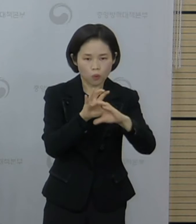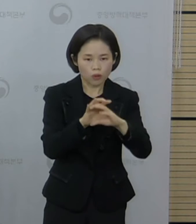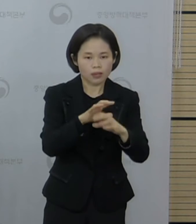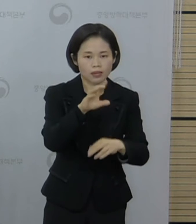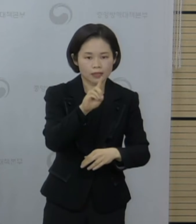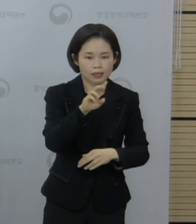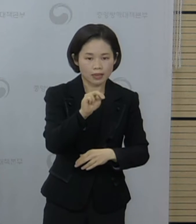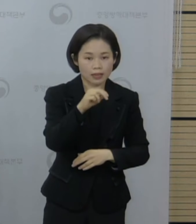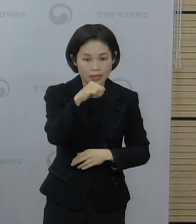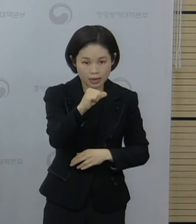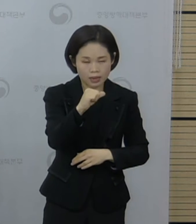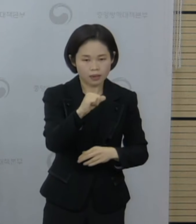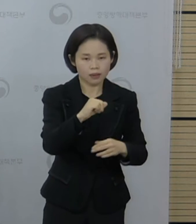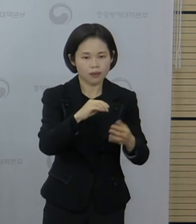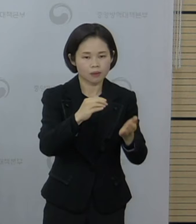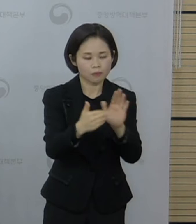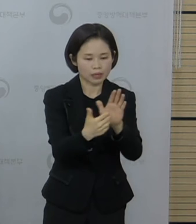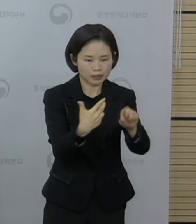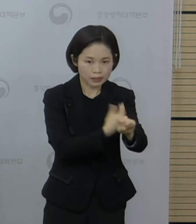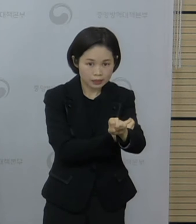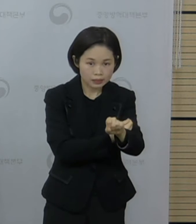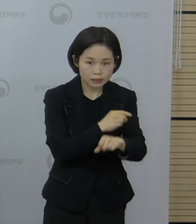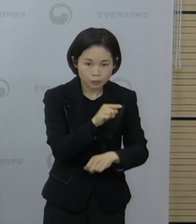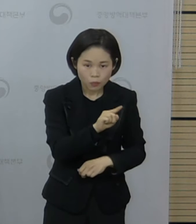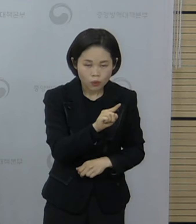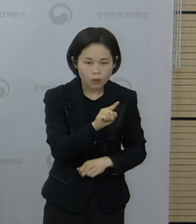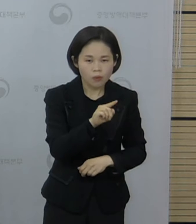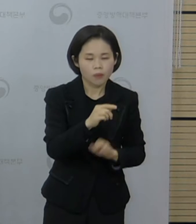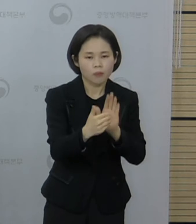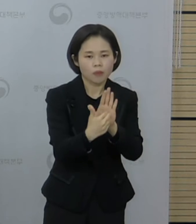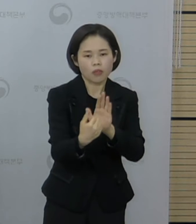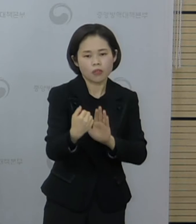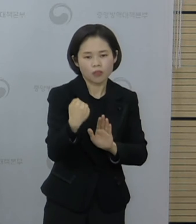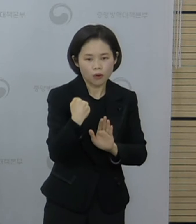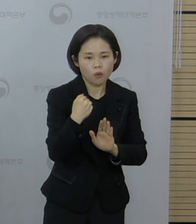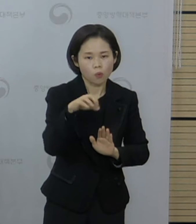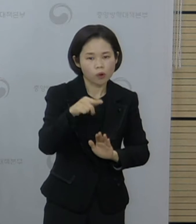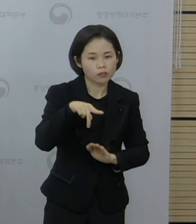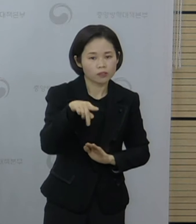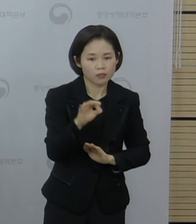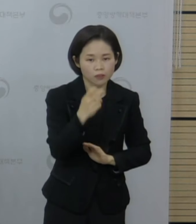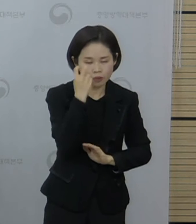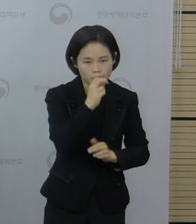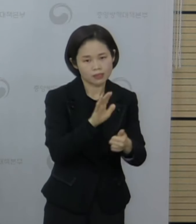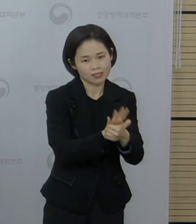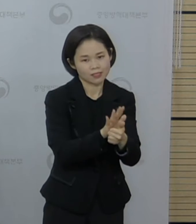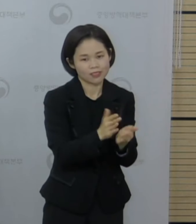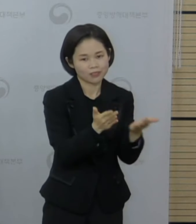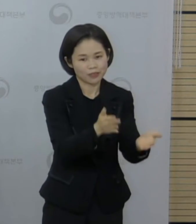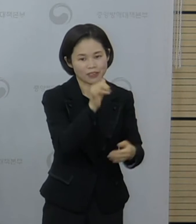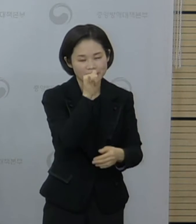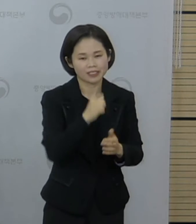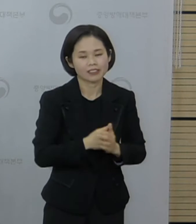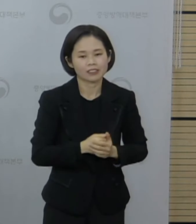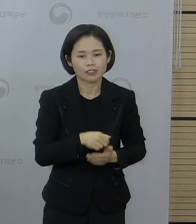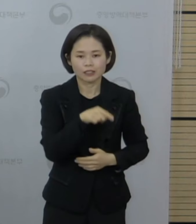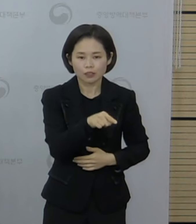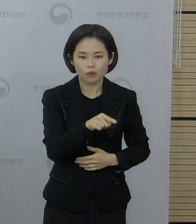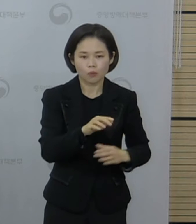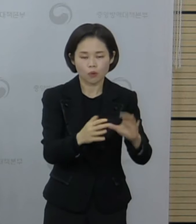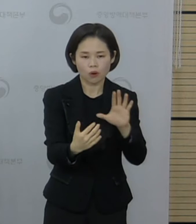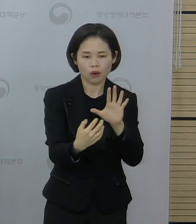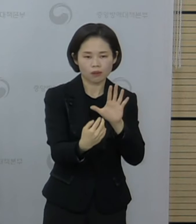임상시험 의 면역 원성 분석 을 지원 합니다 이부분 관련해서는 중화 항체